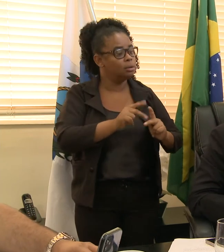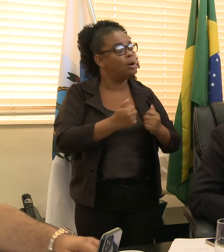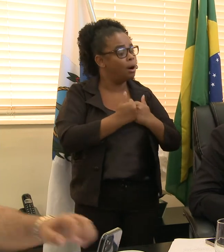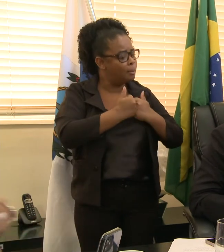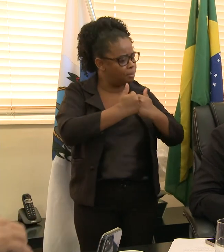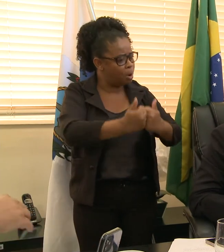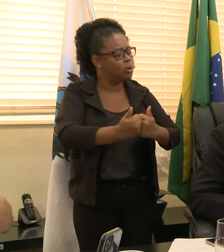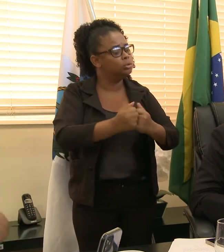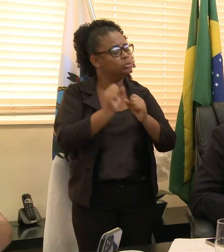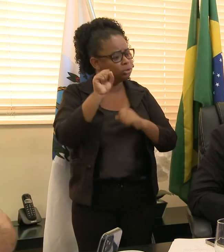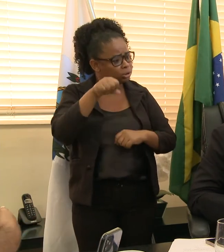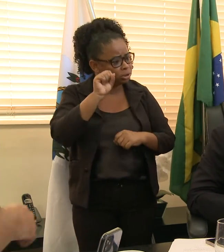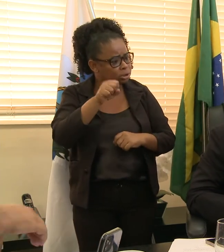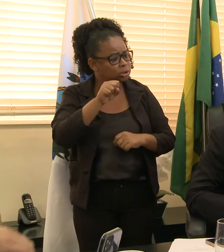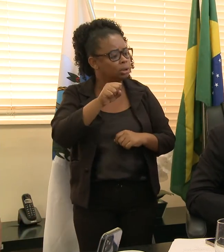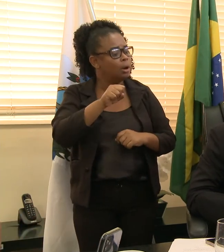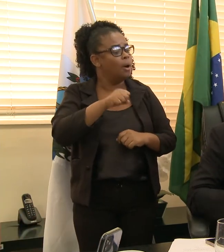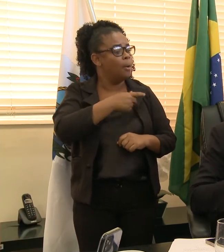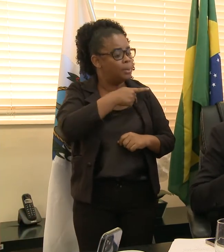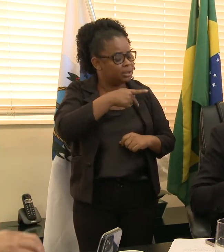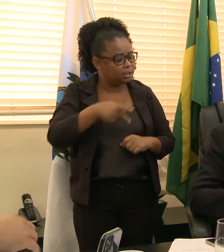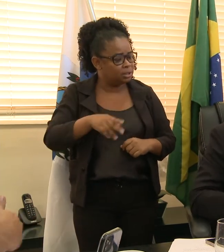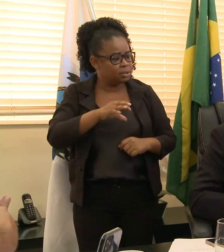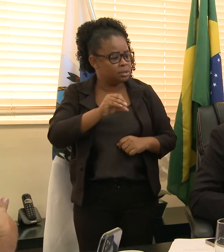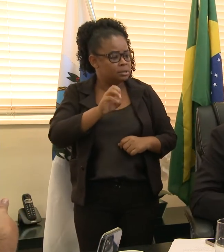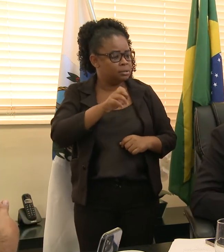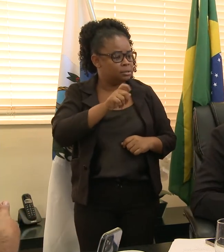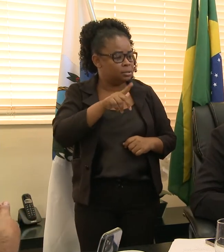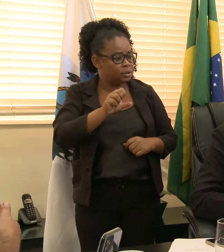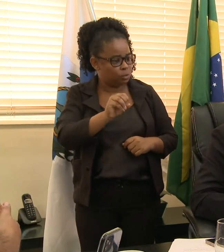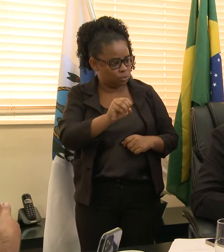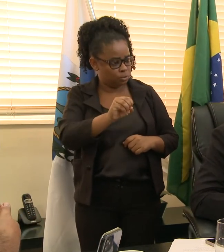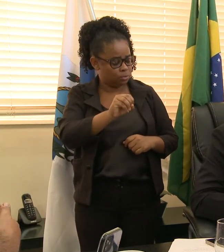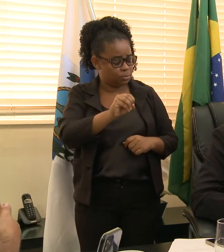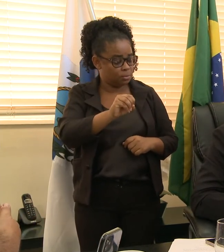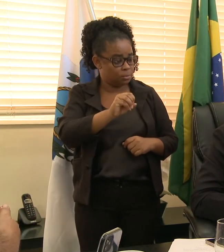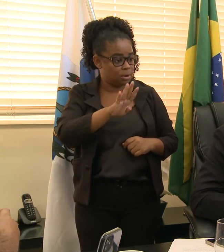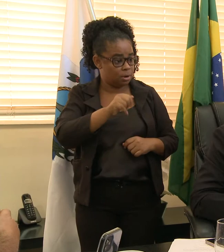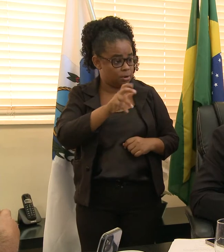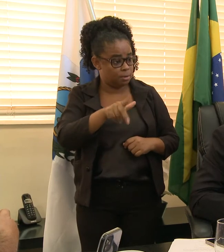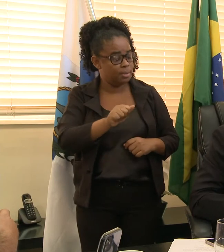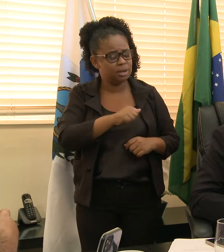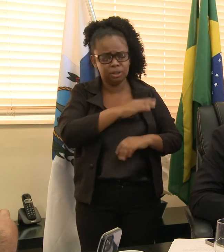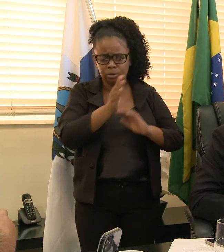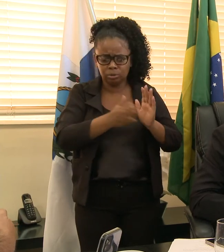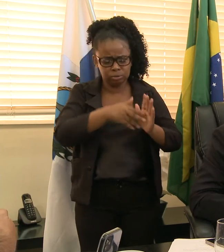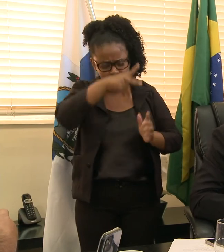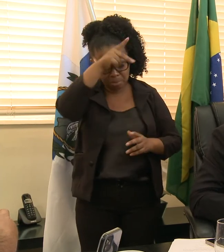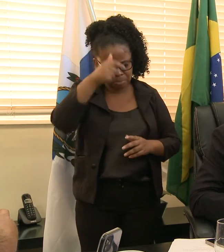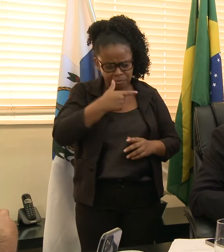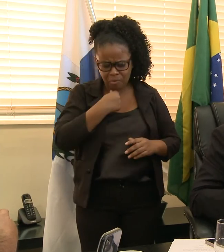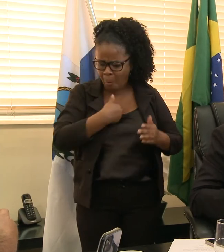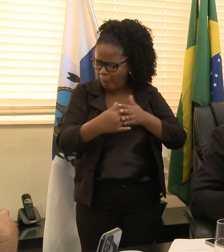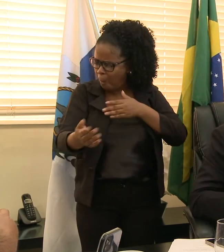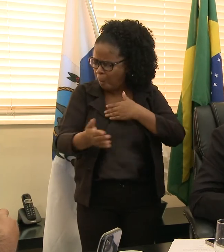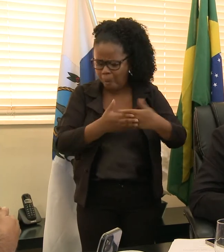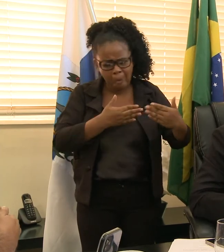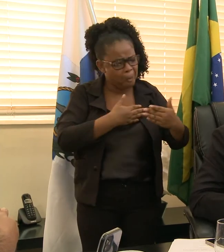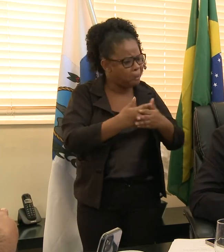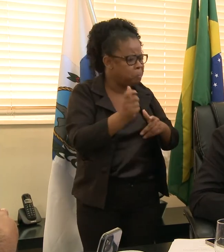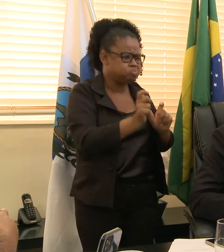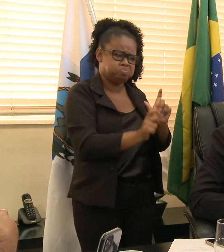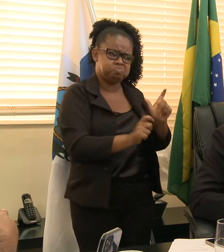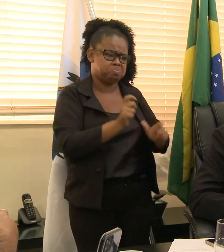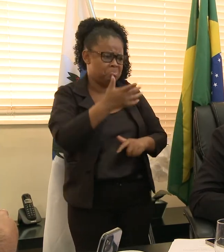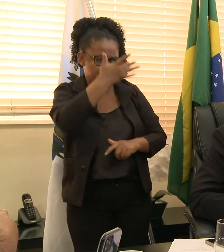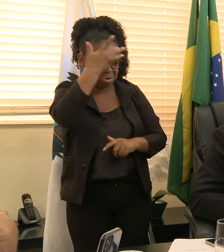do presidente Celso Alba, mas do nosso prefeito Washington Reis. Seja lá quem for que estiver causando dano ao horário